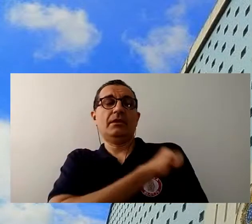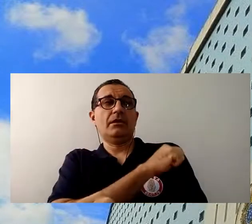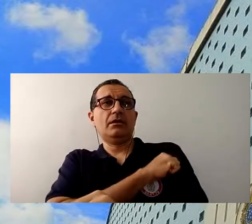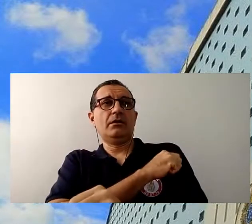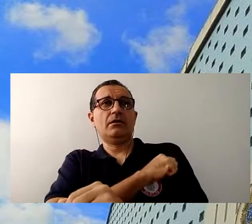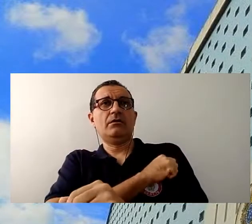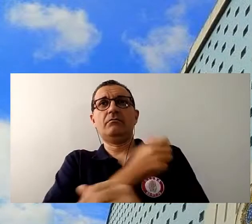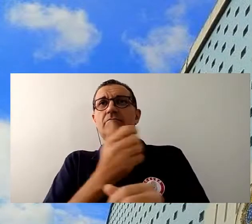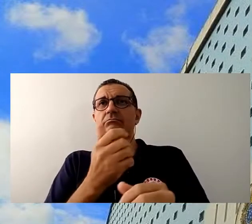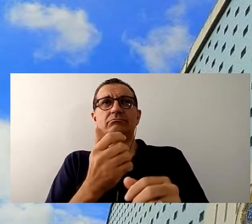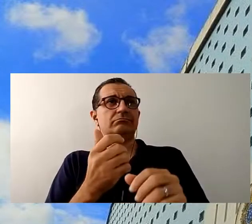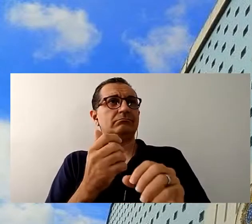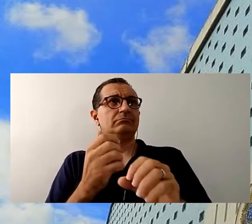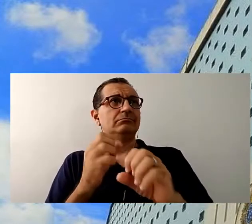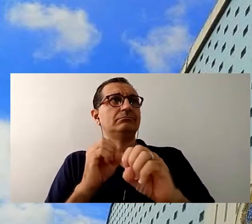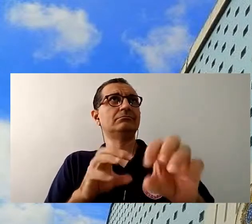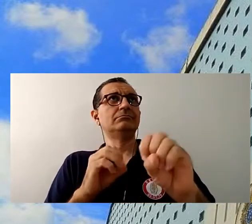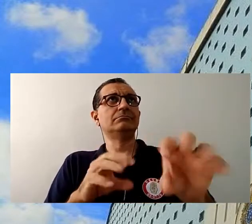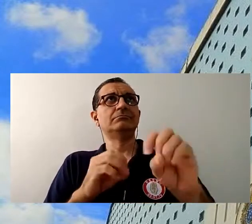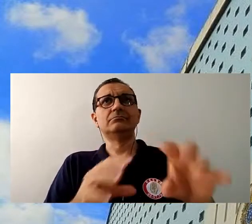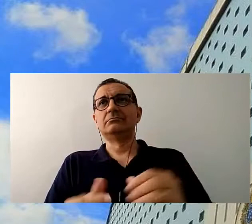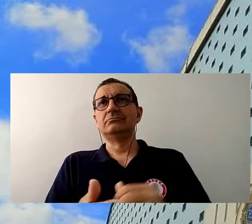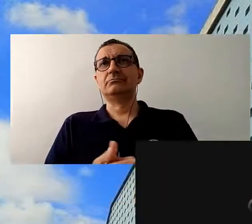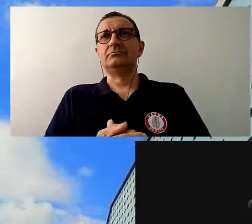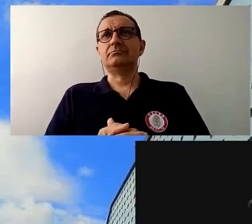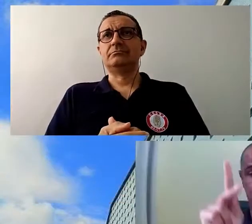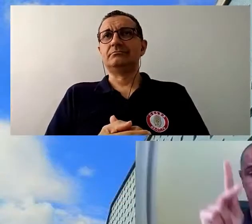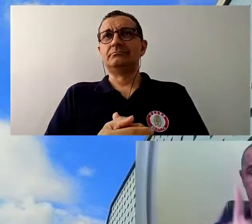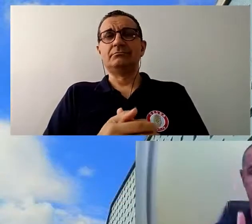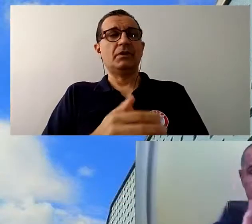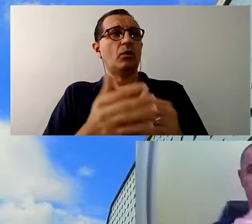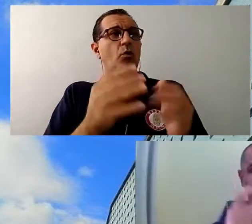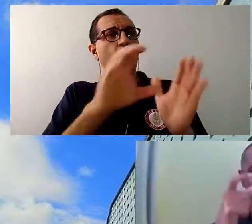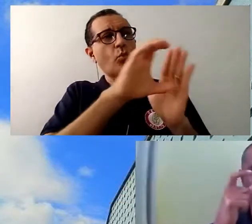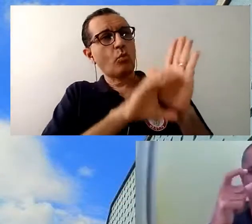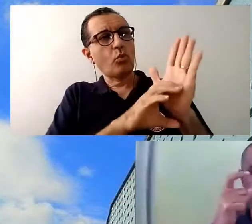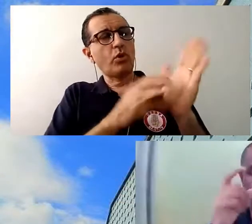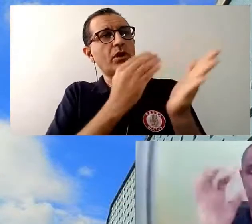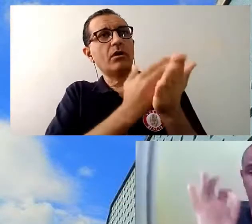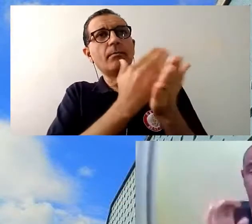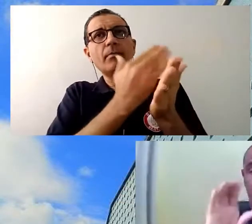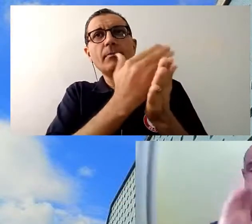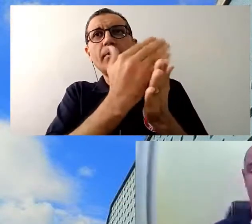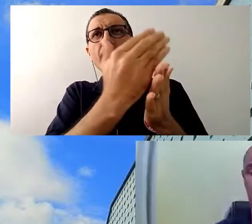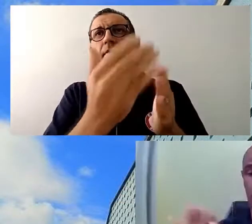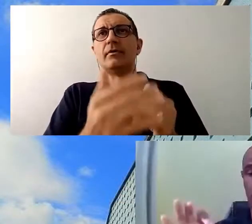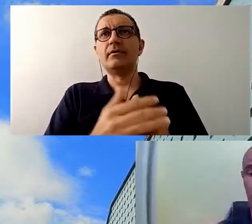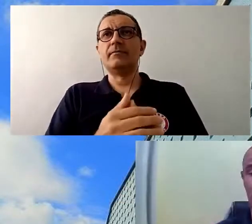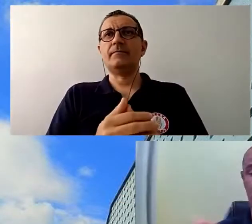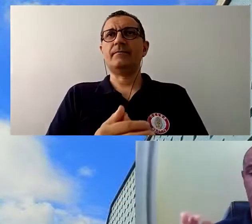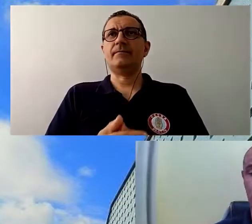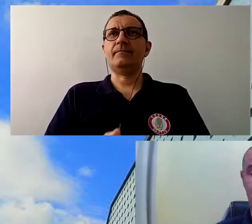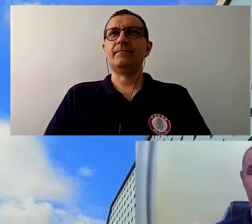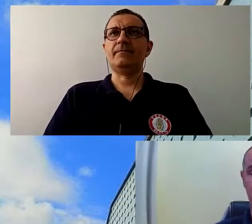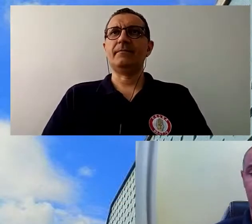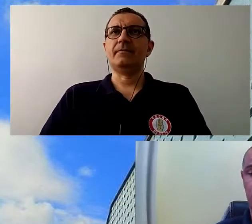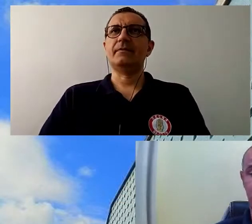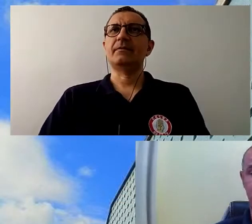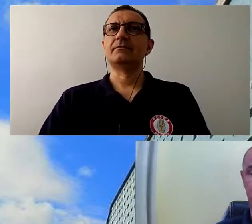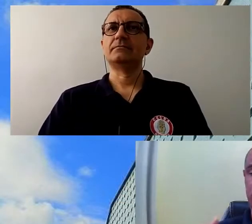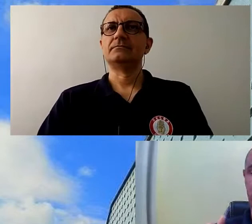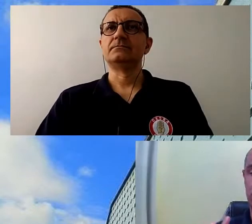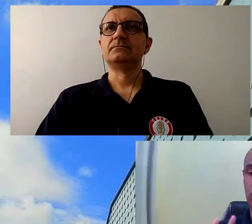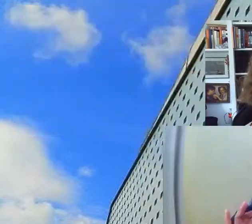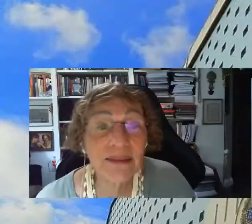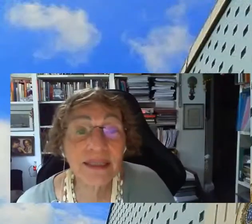currículo, porque se é de acordo com os interesses dele, ele segmenta o currículo, ele constrói o currículo de uma forma segmentada, que é o que ele vai querer